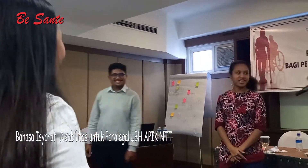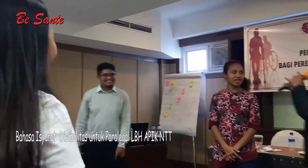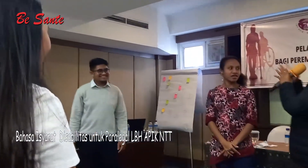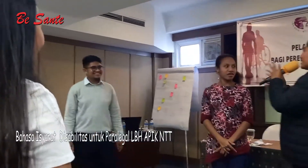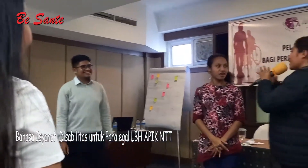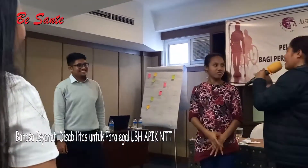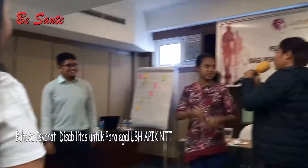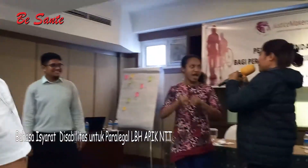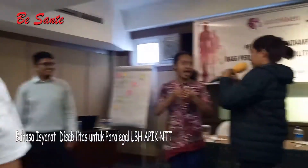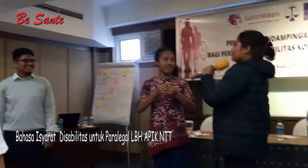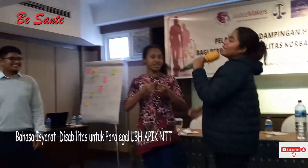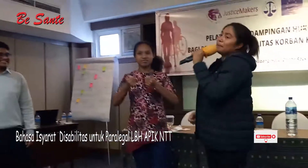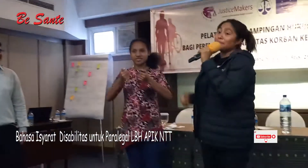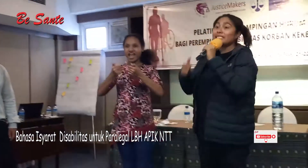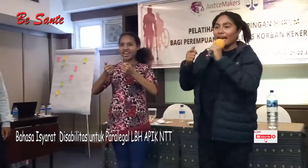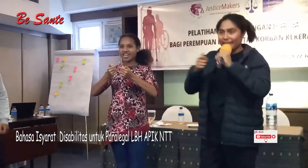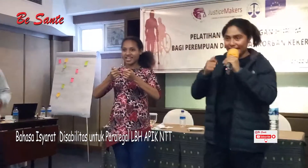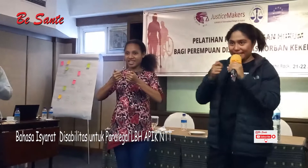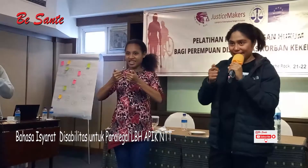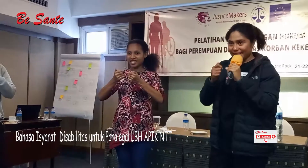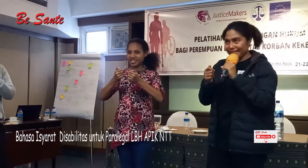Pesan bahasa isyarat apa? Pesan.